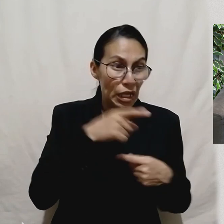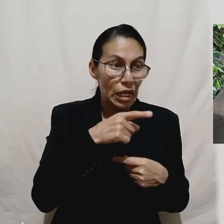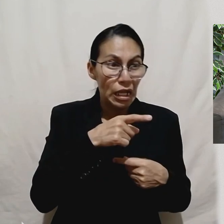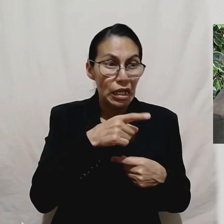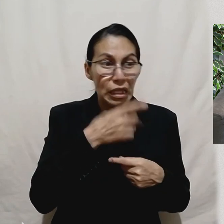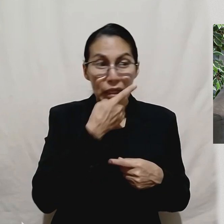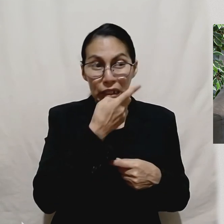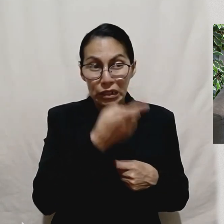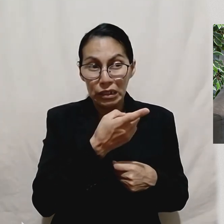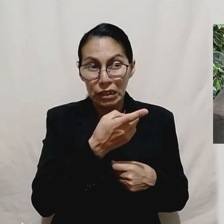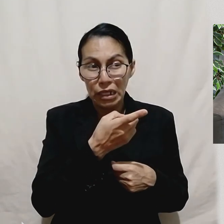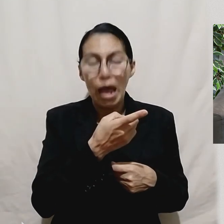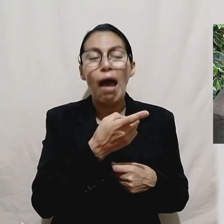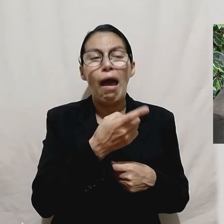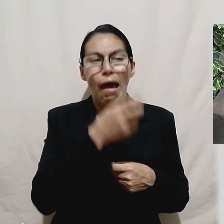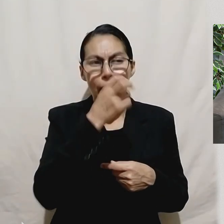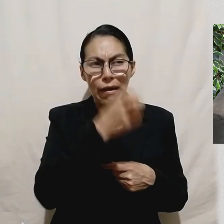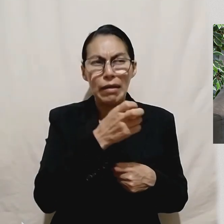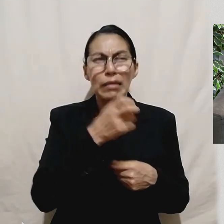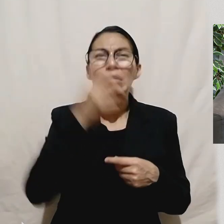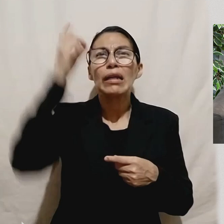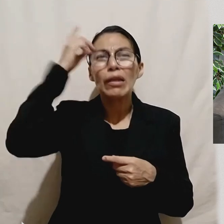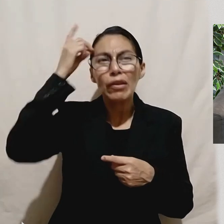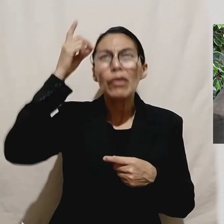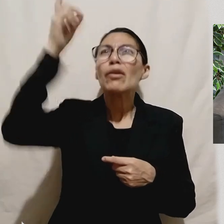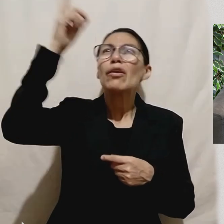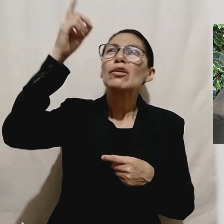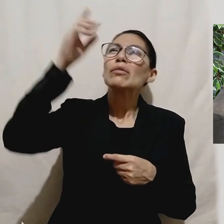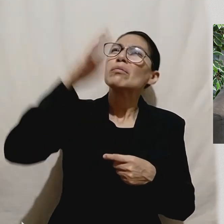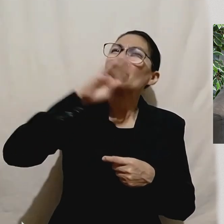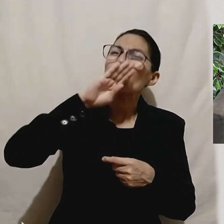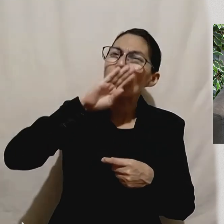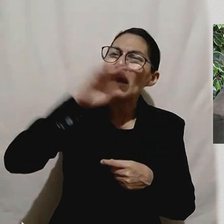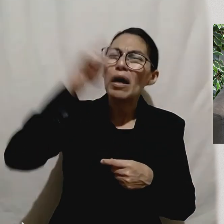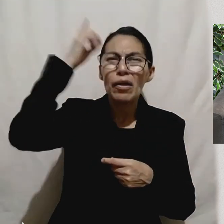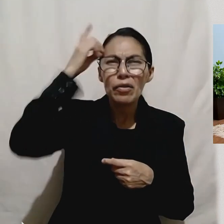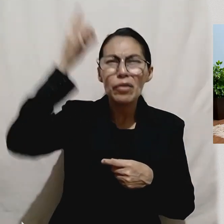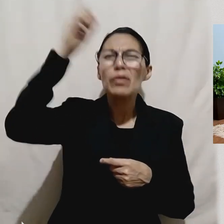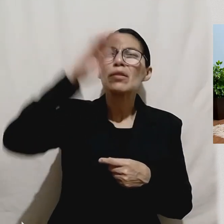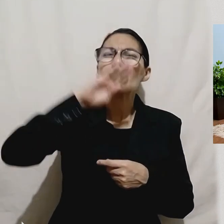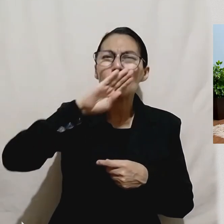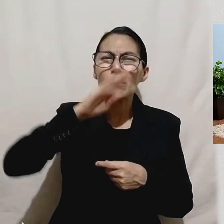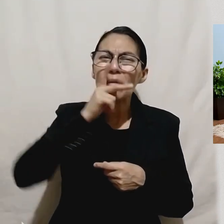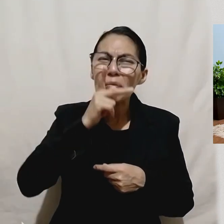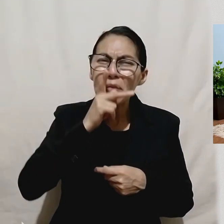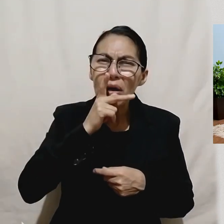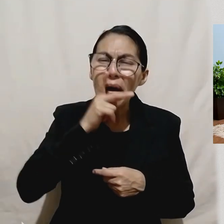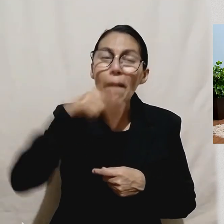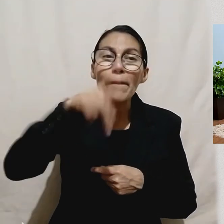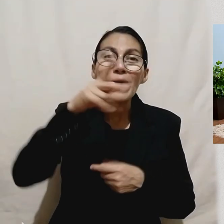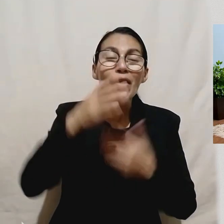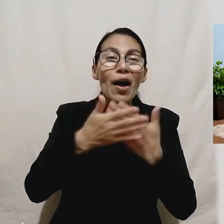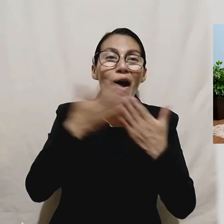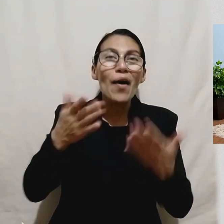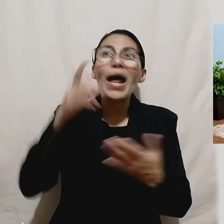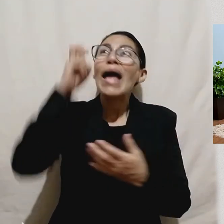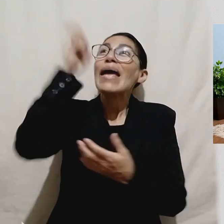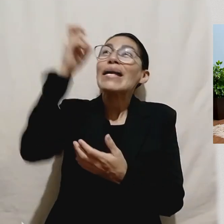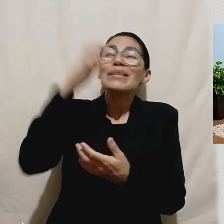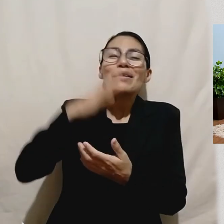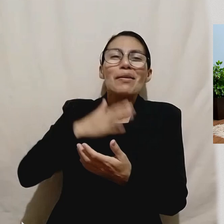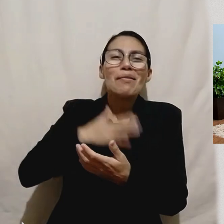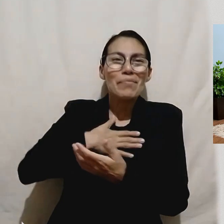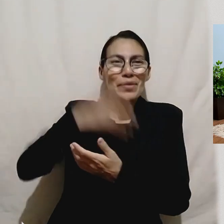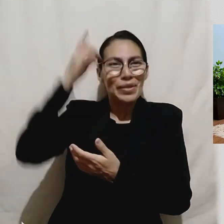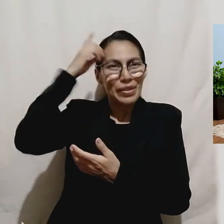estaba hablando ya no era el Dios de las predicaciones ya no el Dios de mi mamá ya no el Dios de mi papá ya era un dios que yo conocía ya era un dios con el que yo había